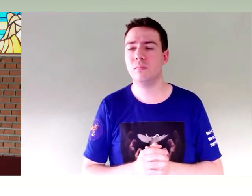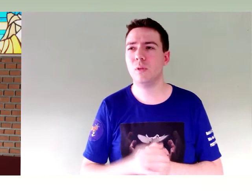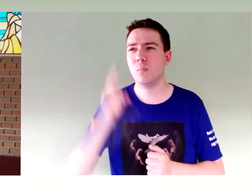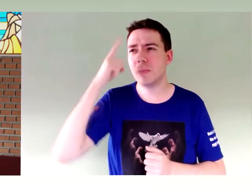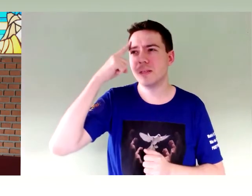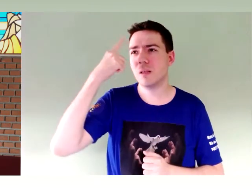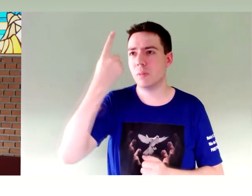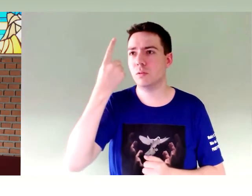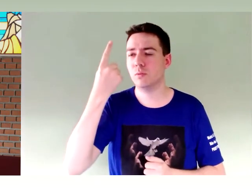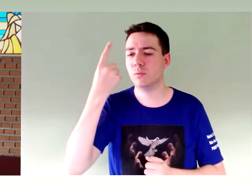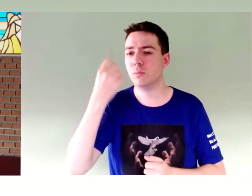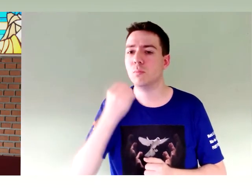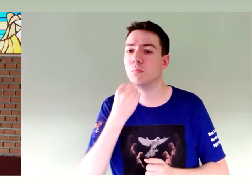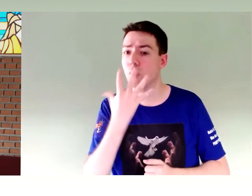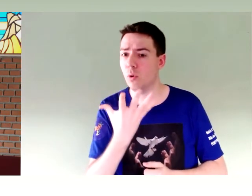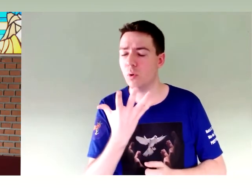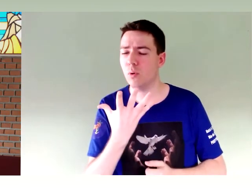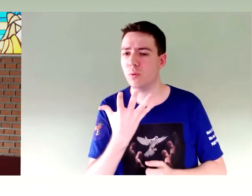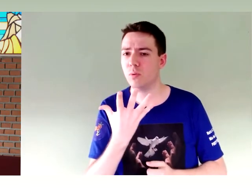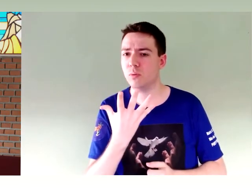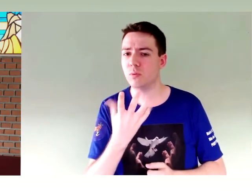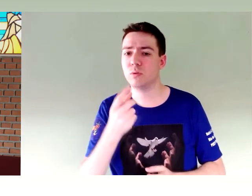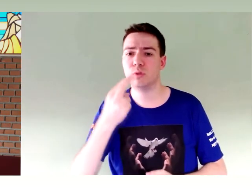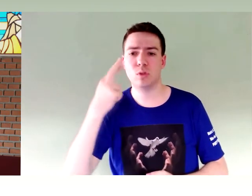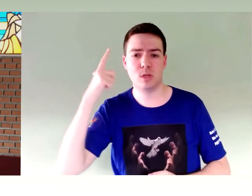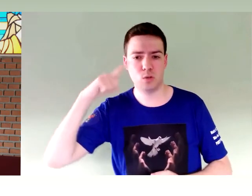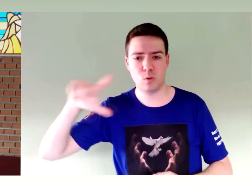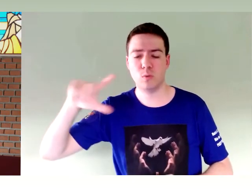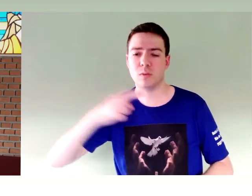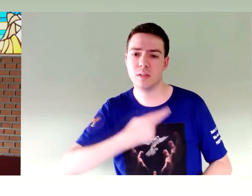Uma abordagem aberta e positiva das